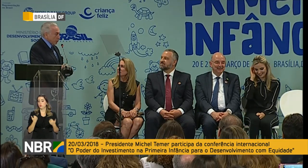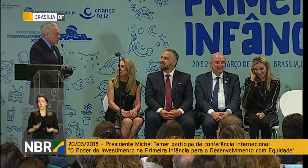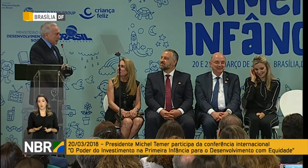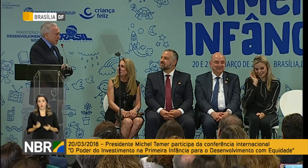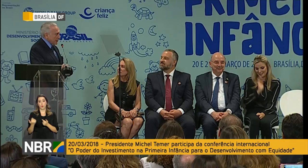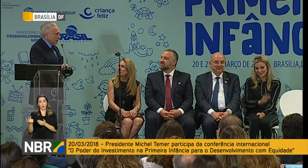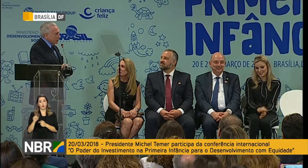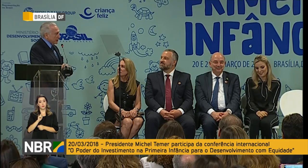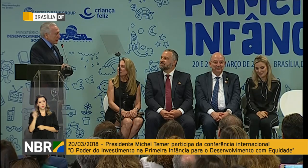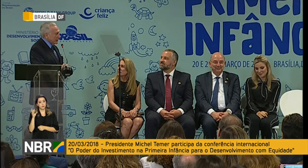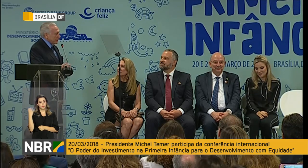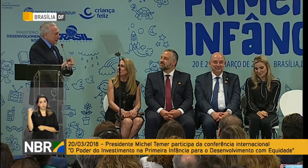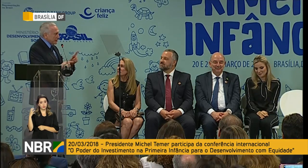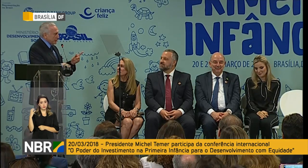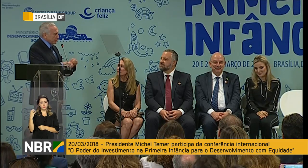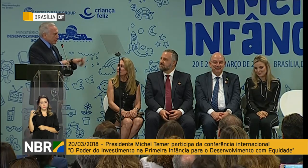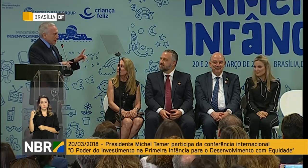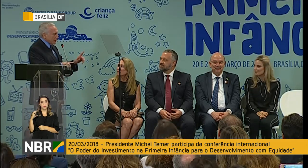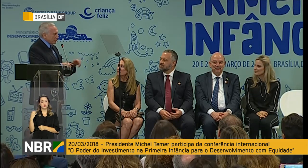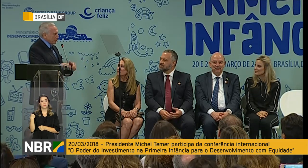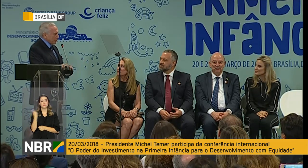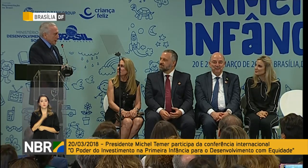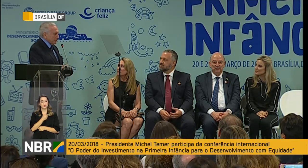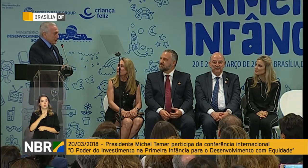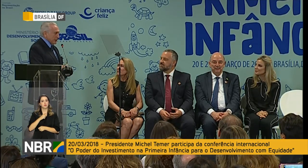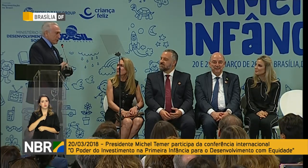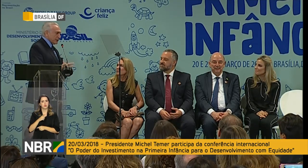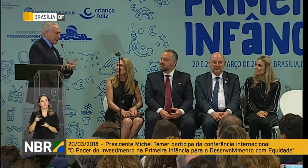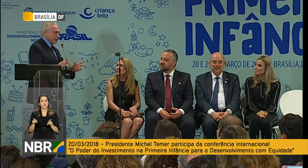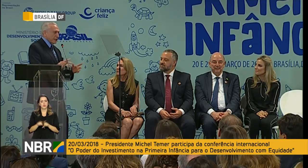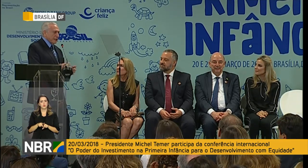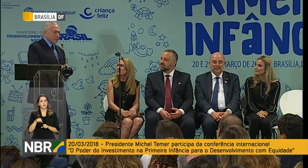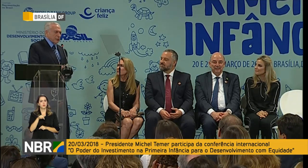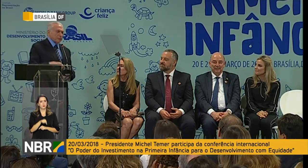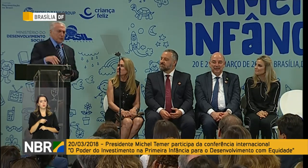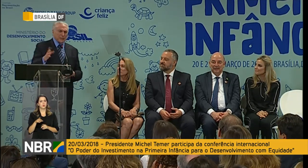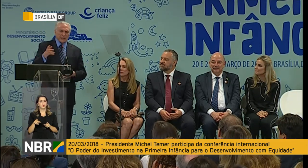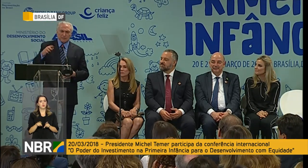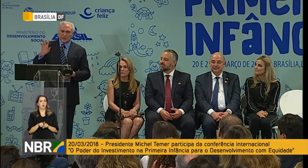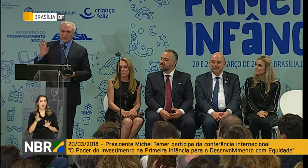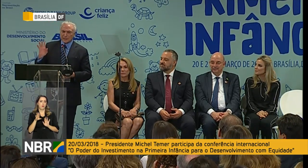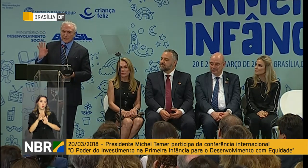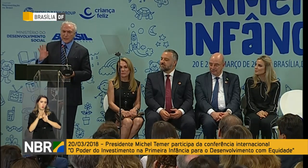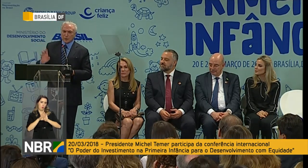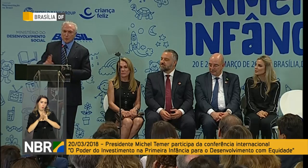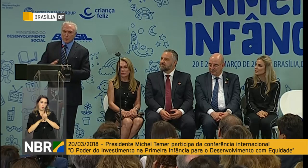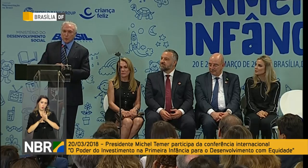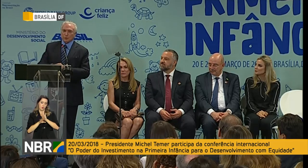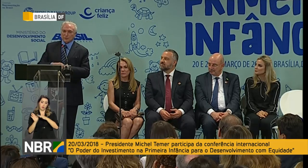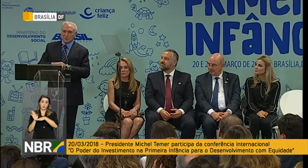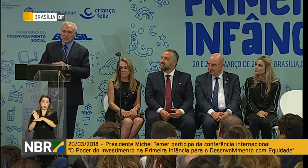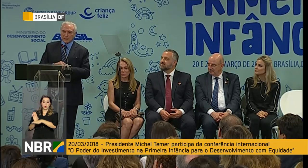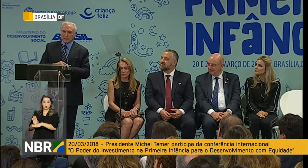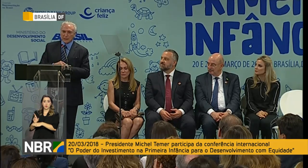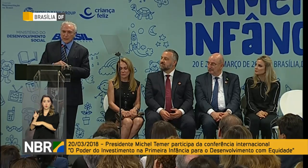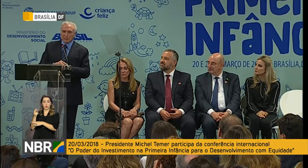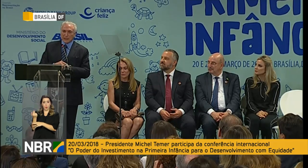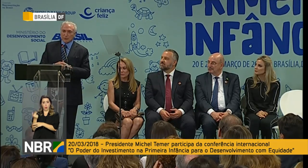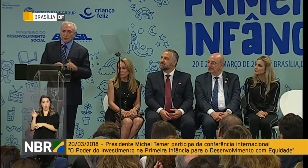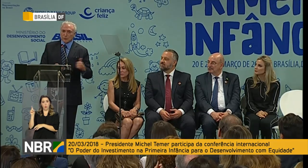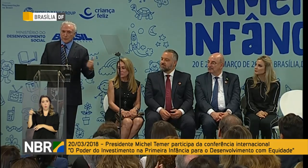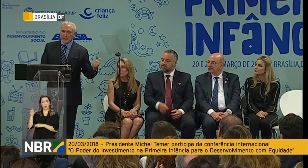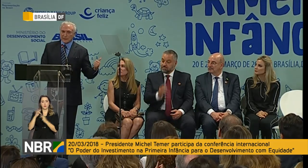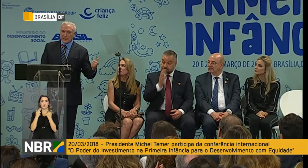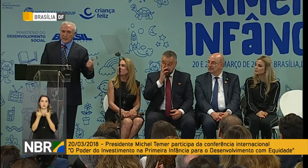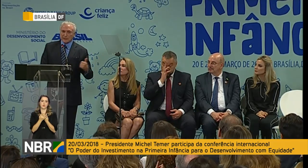na Colômbia, nós aqui também temos um programa, digamos assim, podemos chamar assistencial, como é o Bolsa Família,